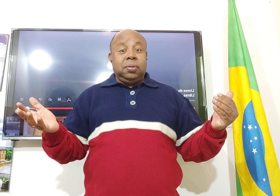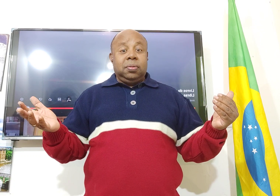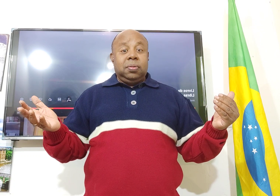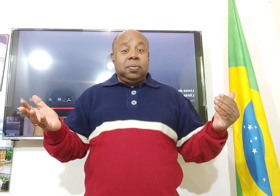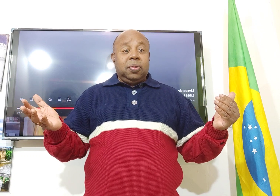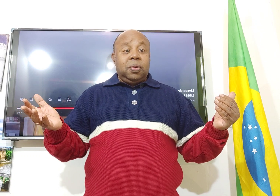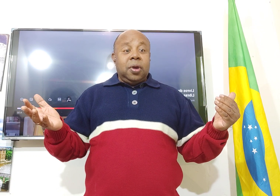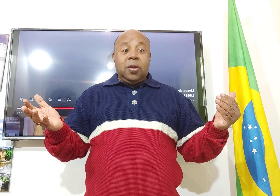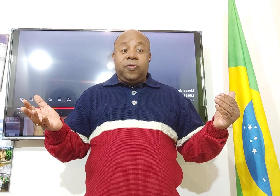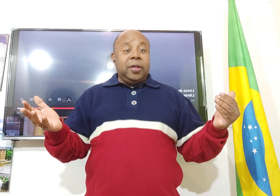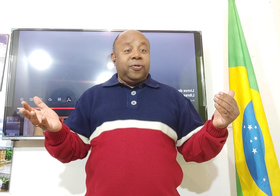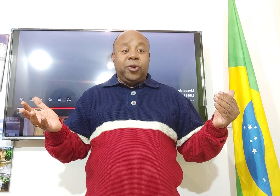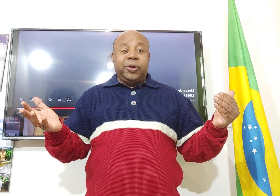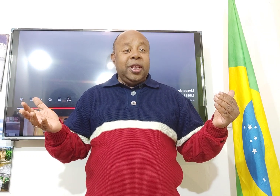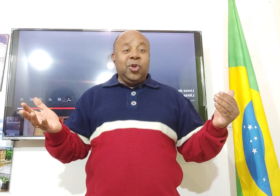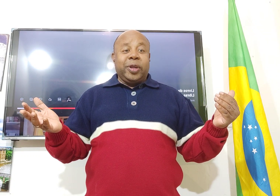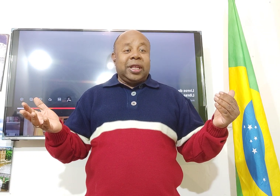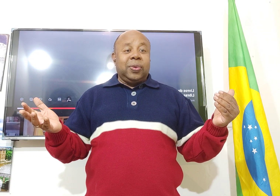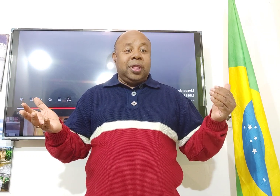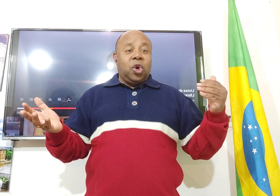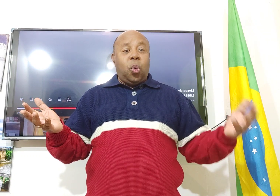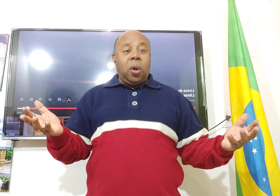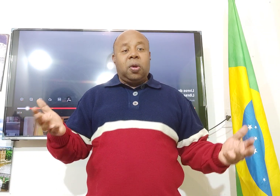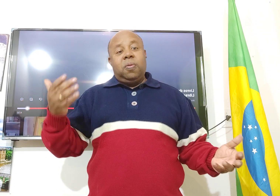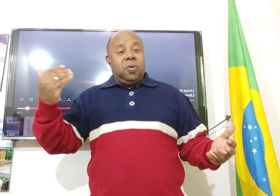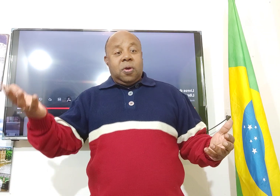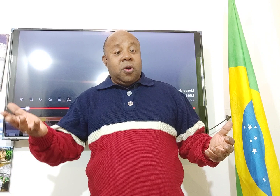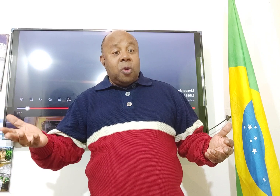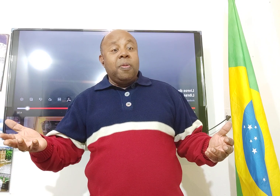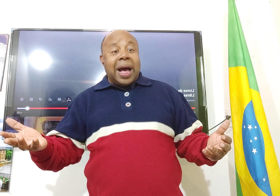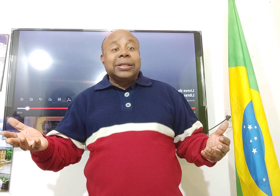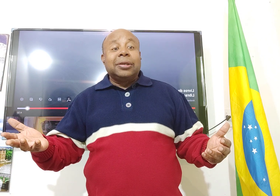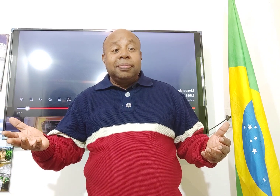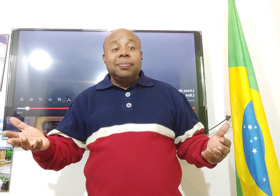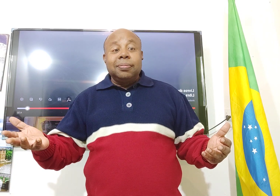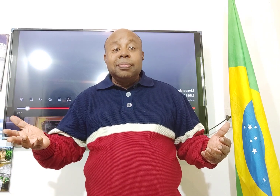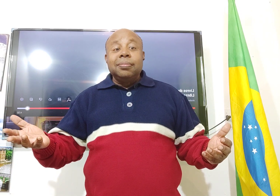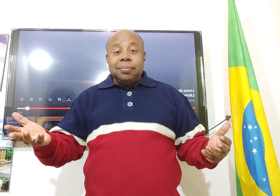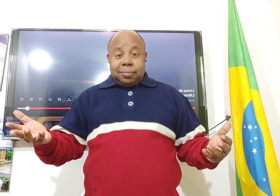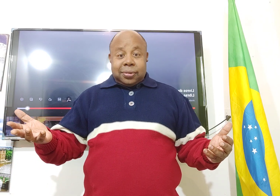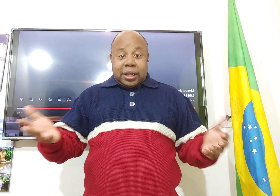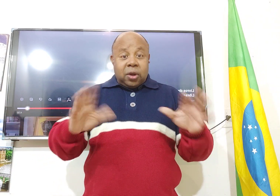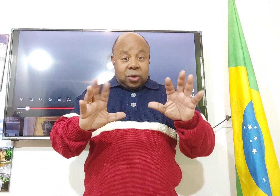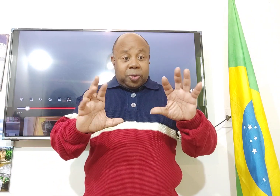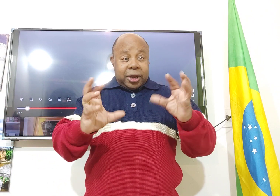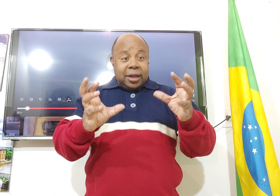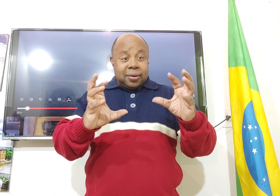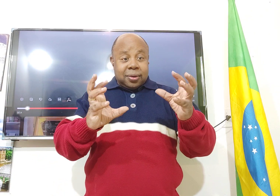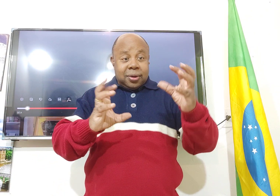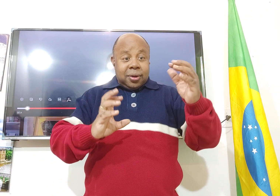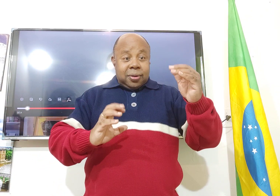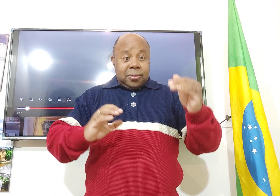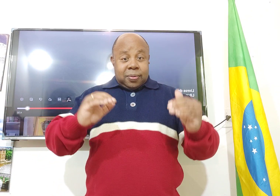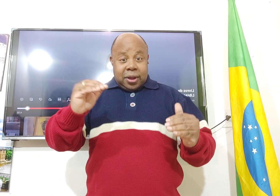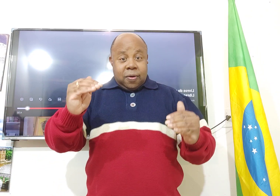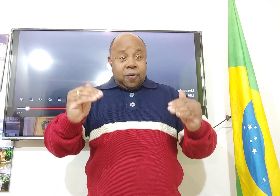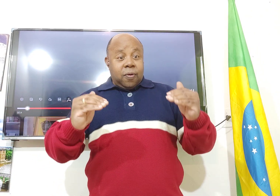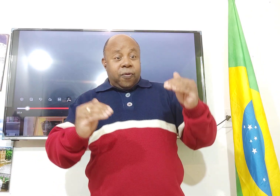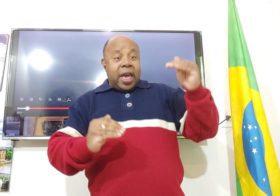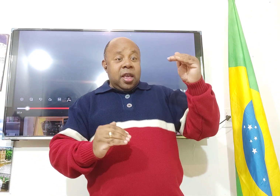Ele não fez esforço nenhum para traduzir cool como massa. Entendeu o que eu estou explicando? Entendeu? O velhinho